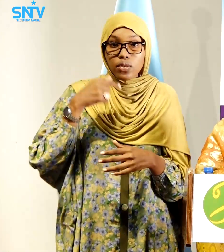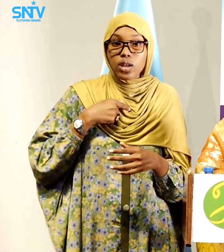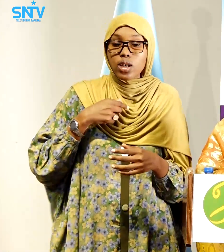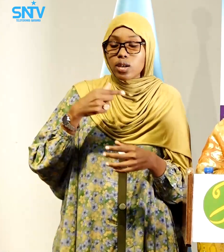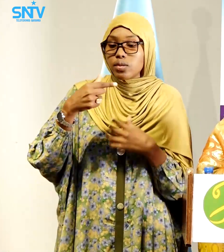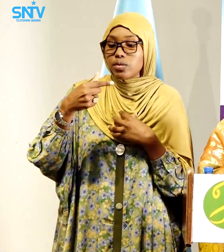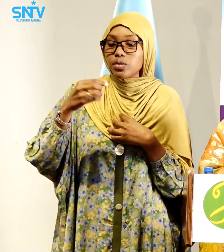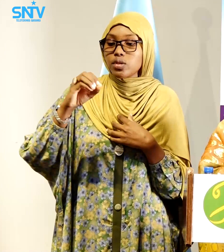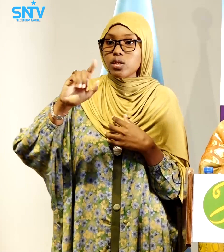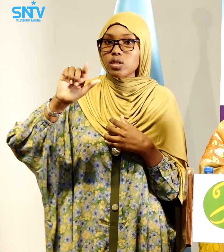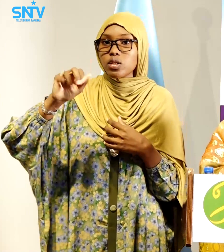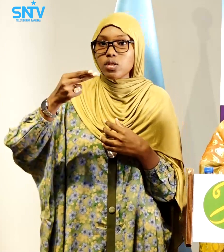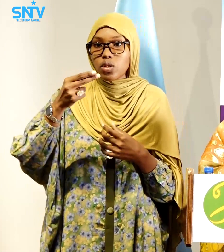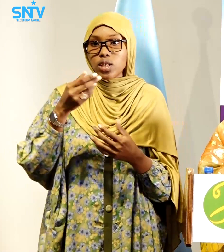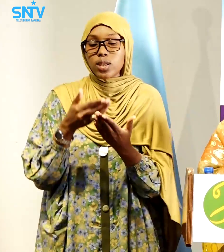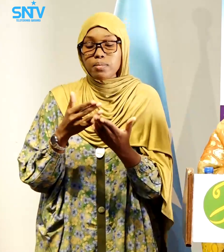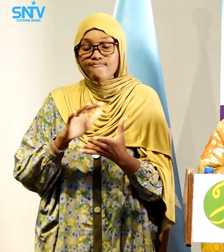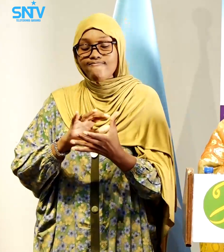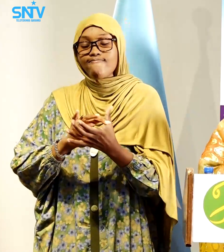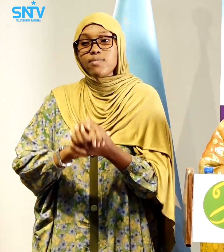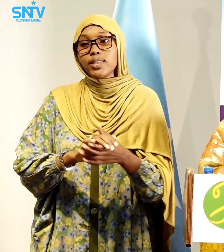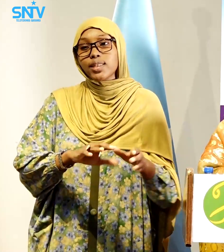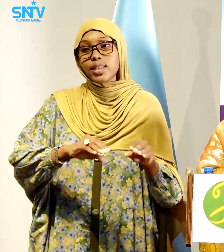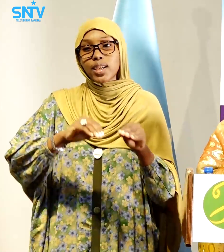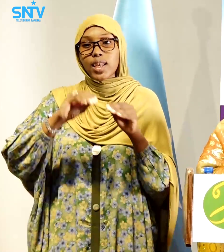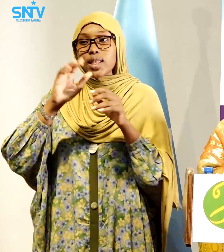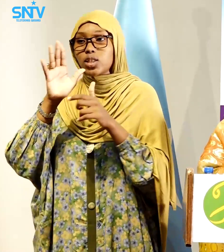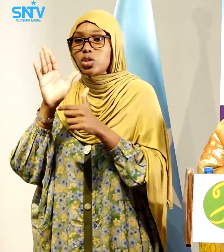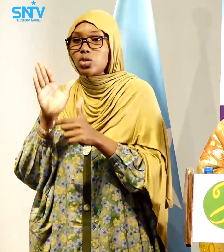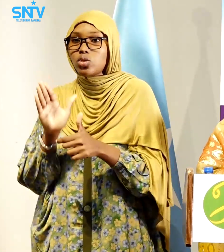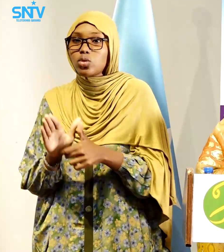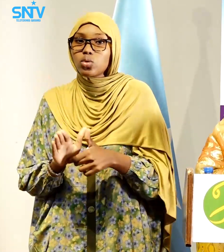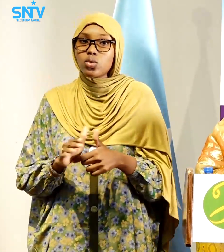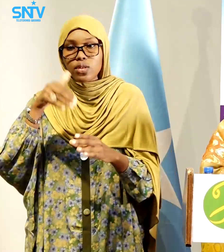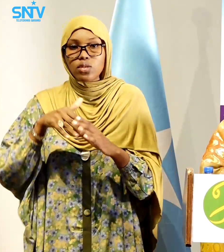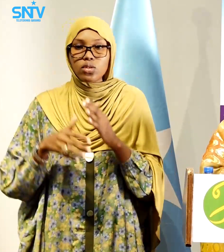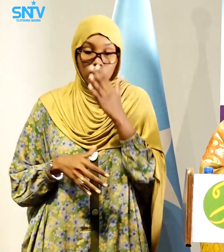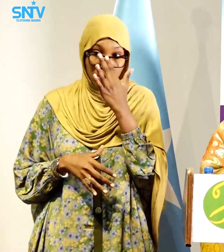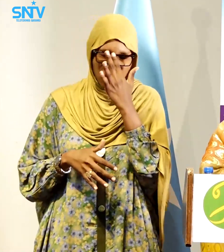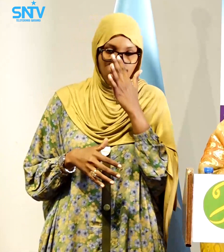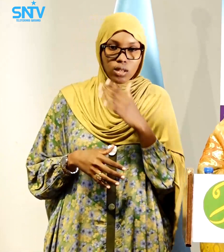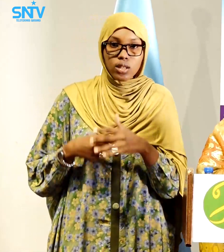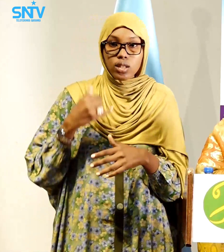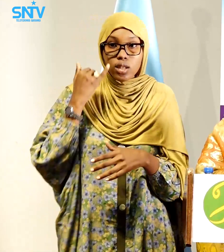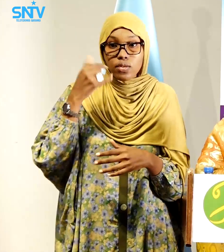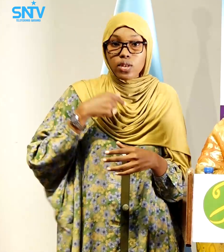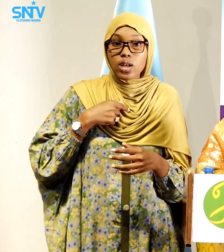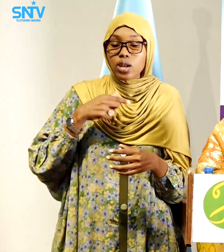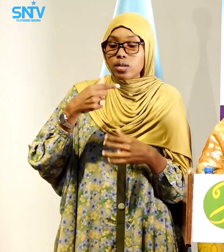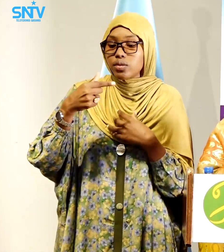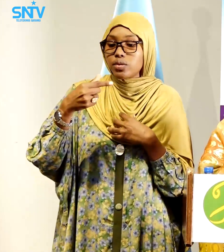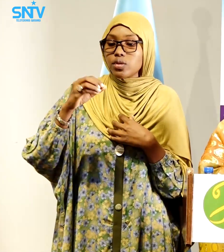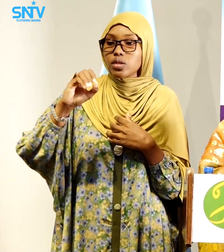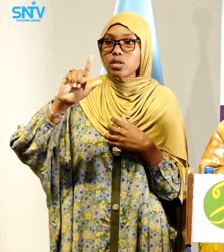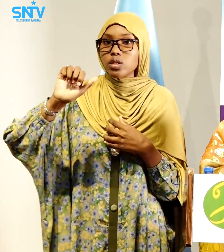sheegay in loo baahan yahay in la hirgeliyo shuruuc u qareemaysa dadka maqalka naafada ka ah haddaan anaga dadka ka tirsan golaha